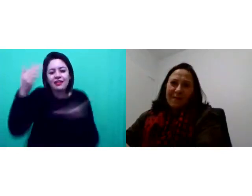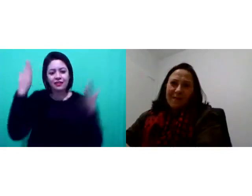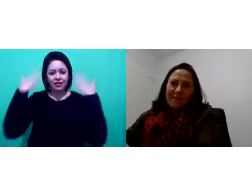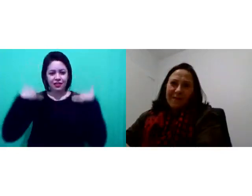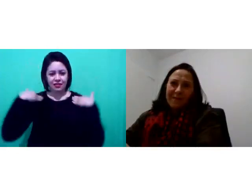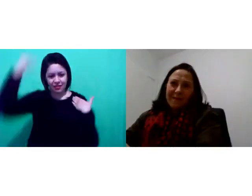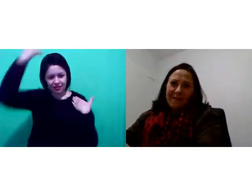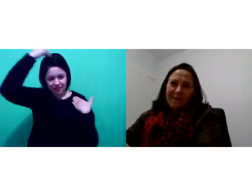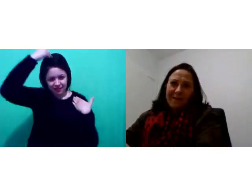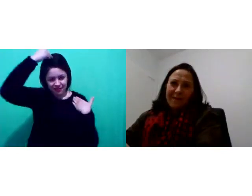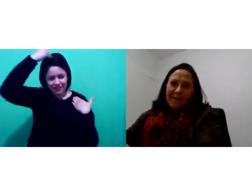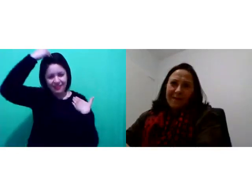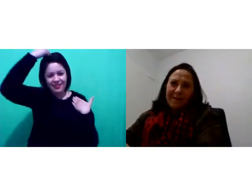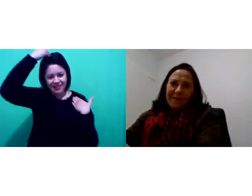Também eu gostaria de agradecer,